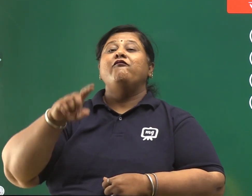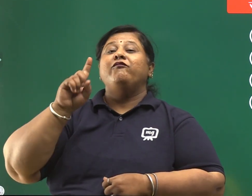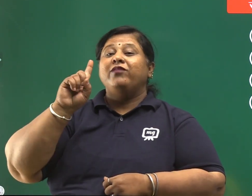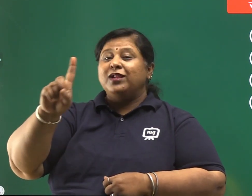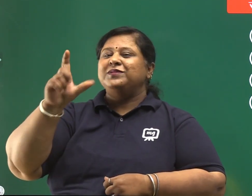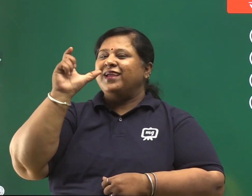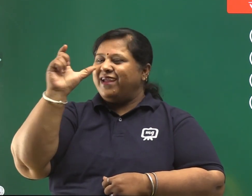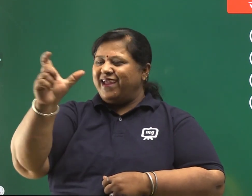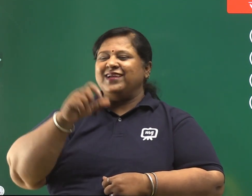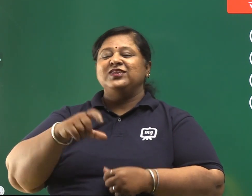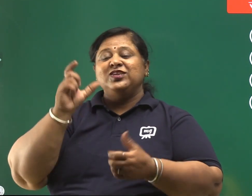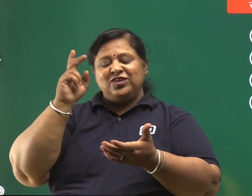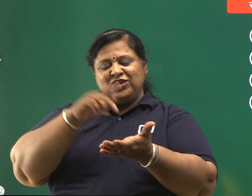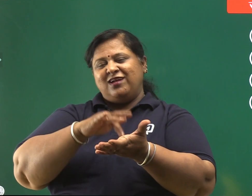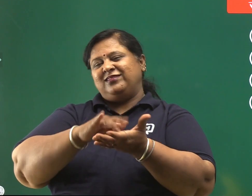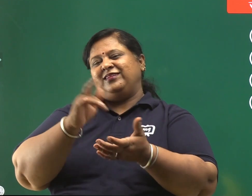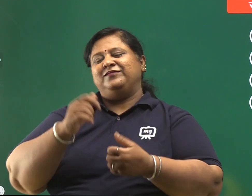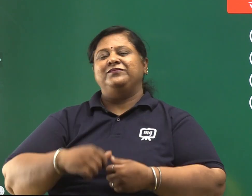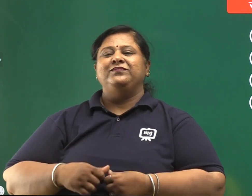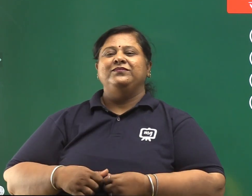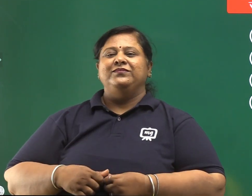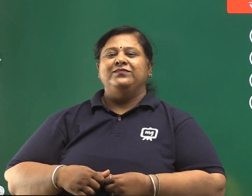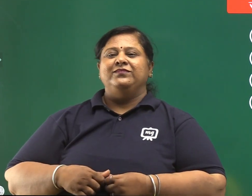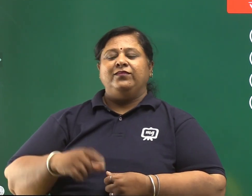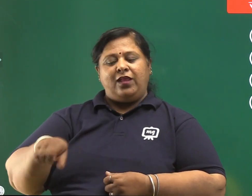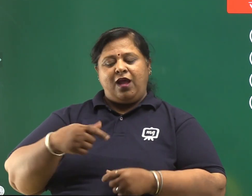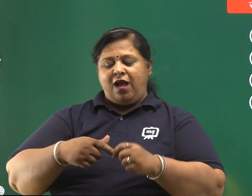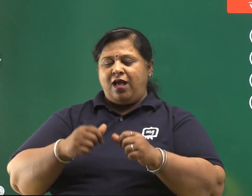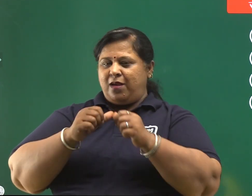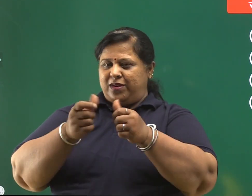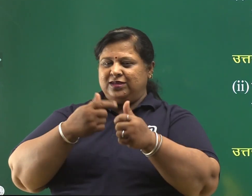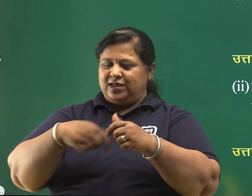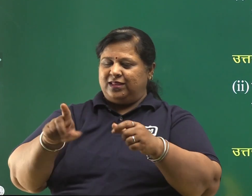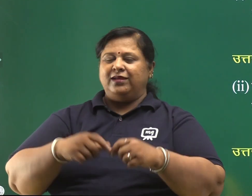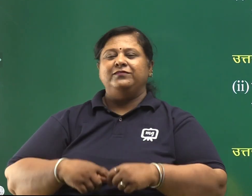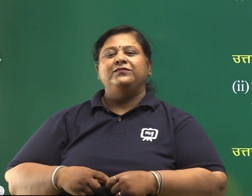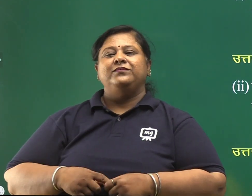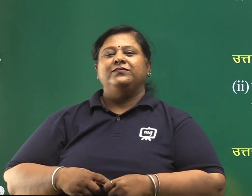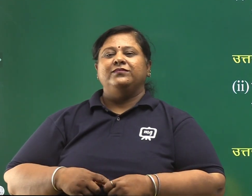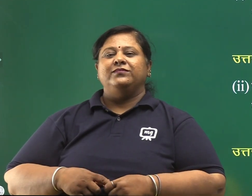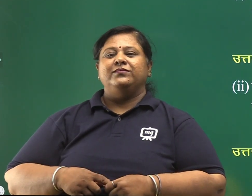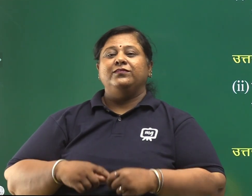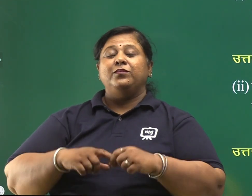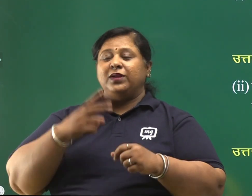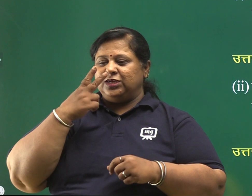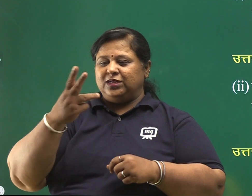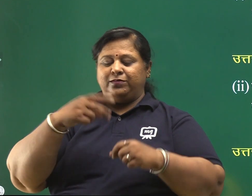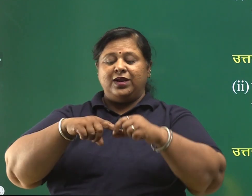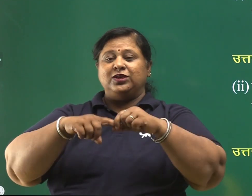संख्या 1 झांसी। आगे के प्रश्न की तरफ बढ़ते हैं। प्रश्न